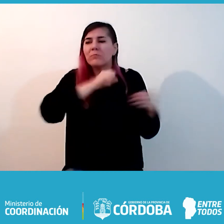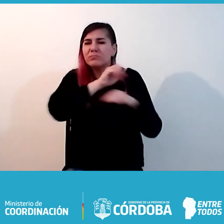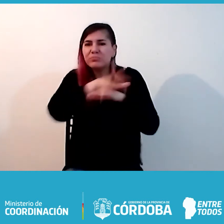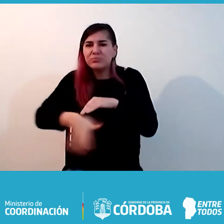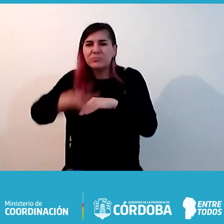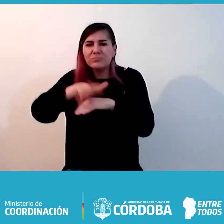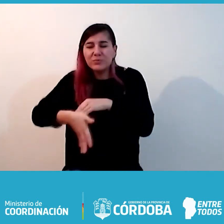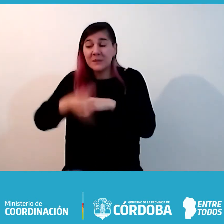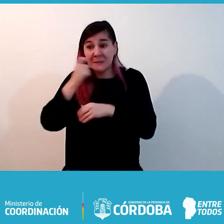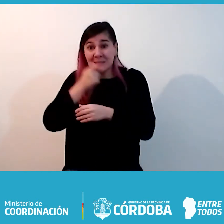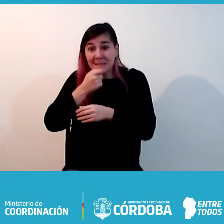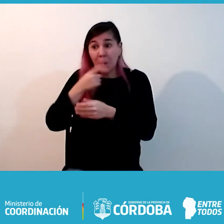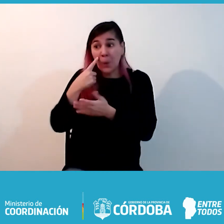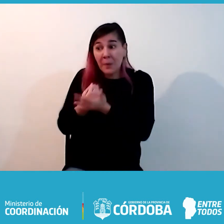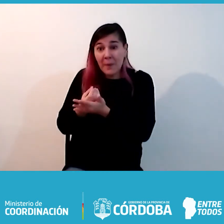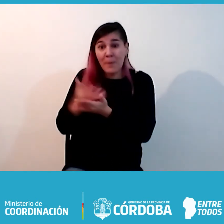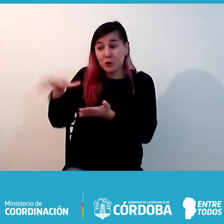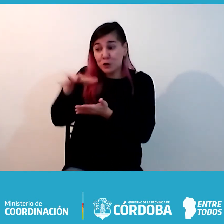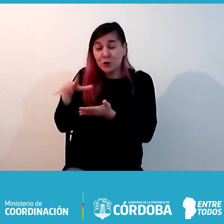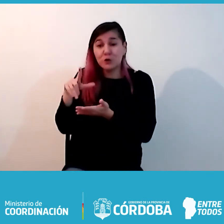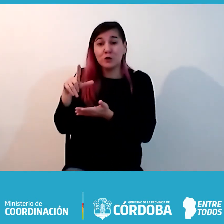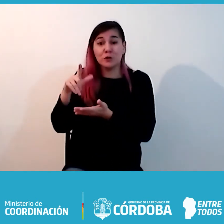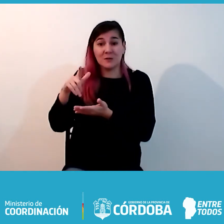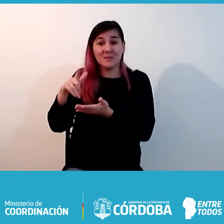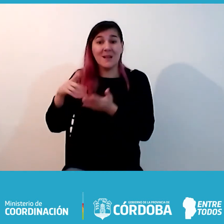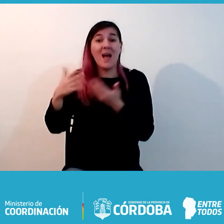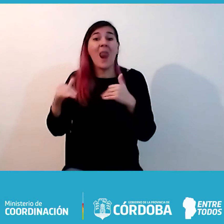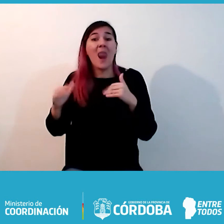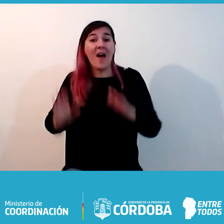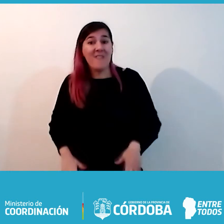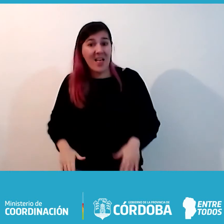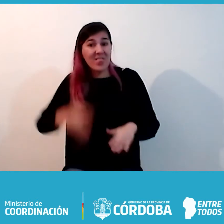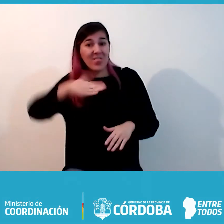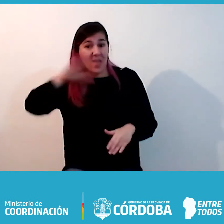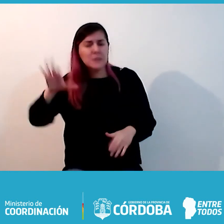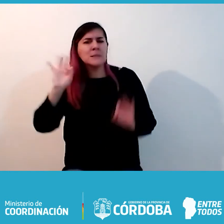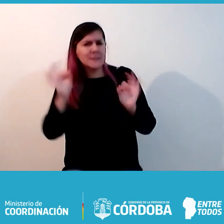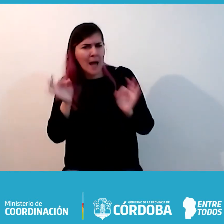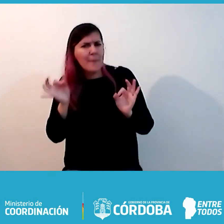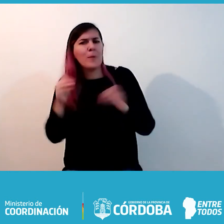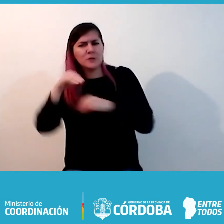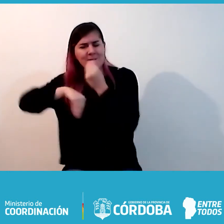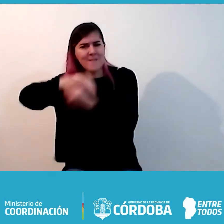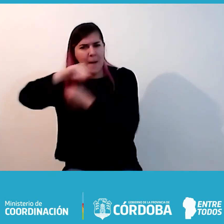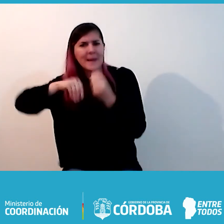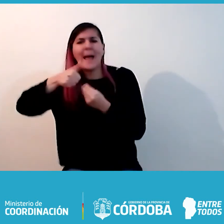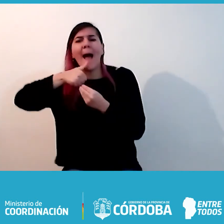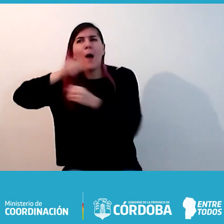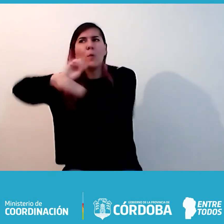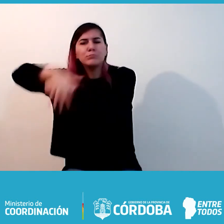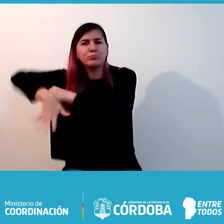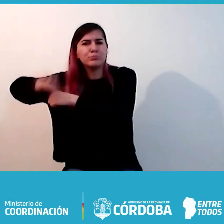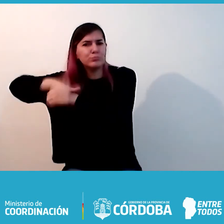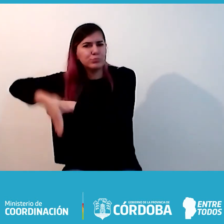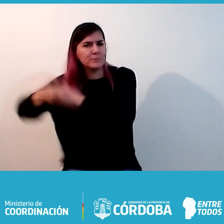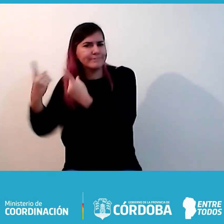allí y participamos en esta comunidad, en mi caso, en la ciudad de La Falda, sabemos que las familias en el borde de La Falda se valen del agua de vertientes. Lo